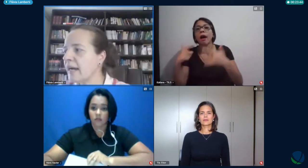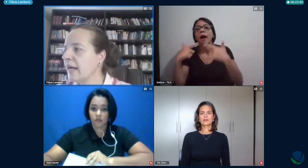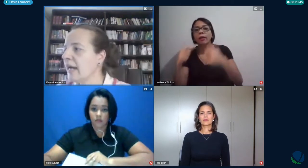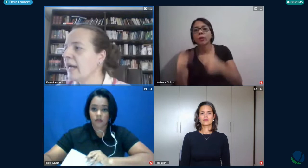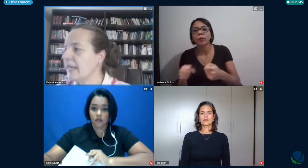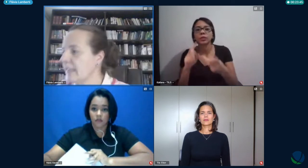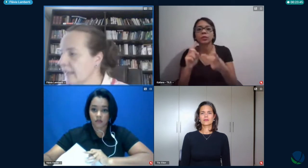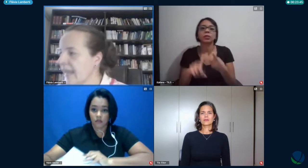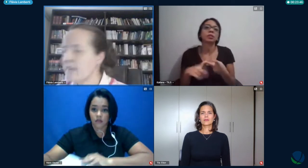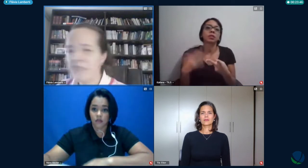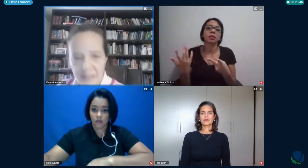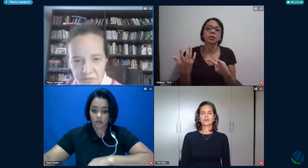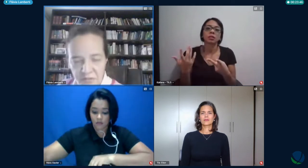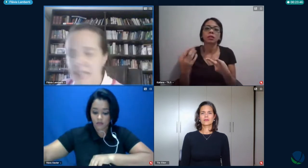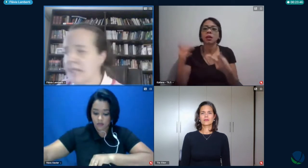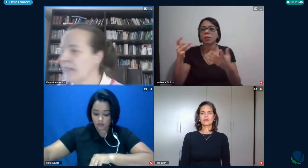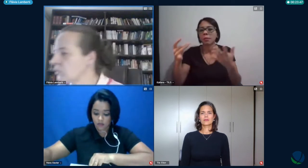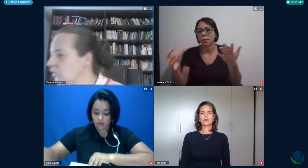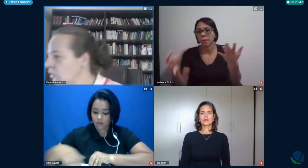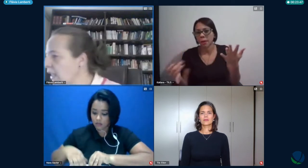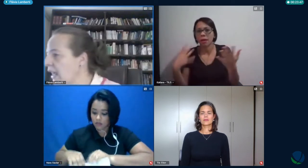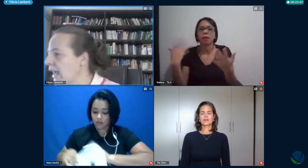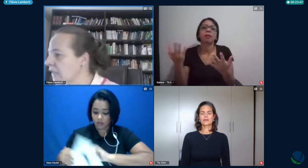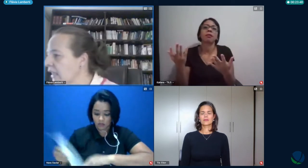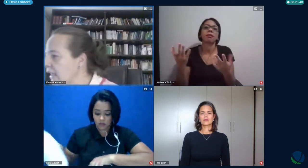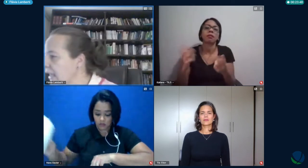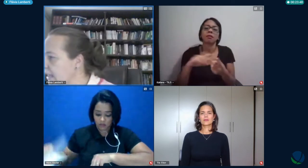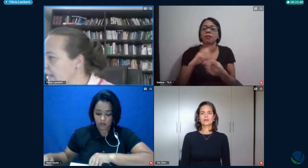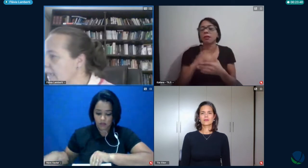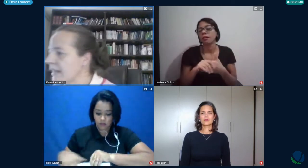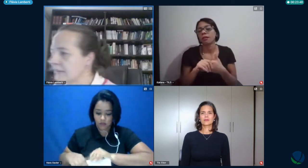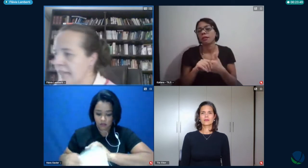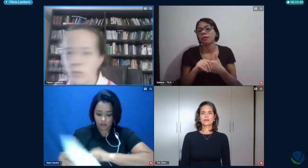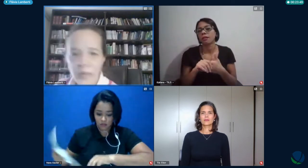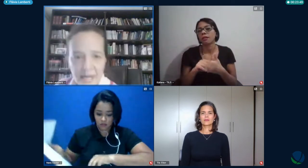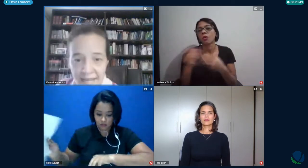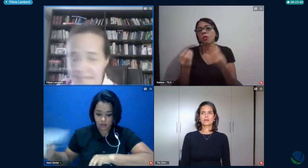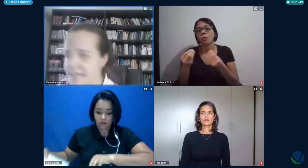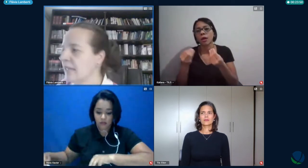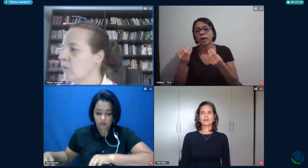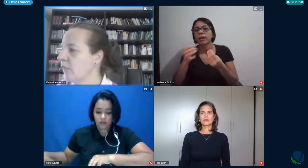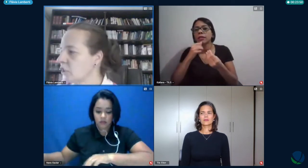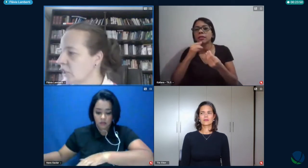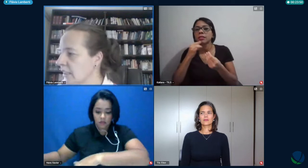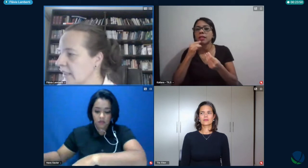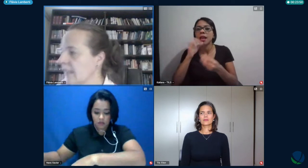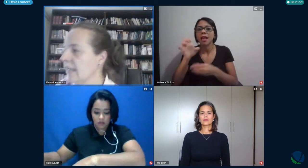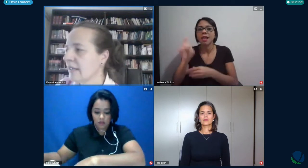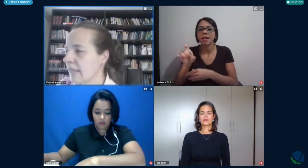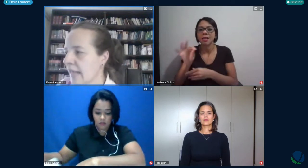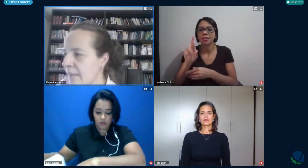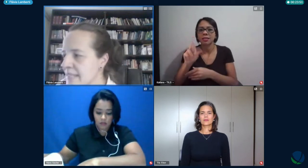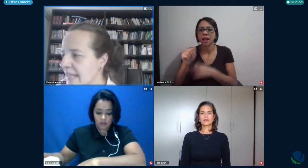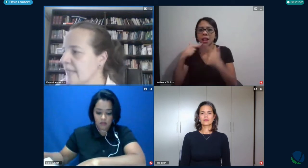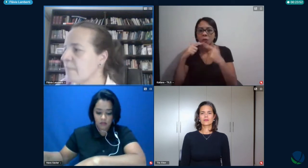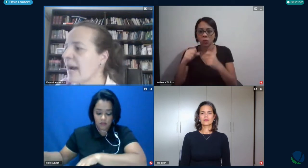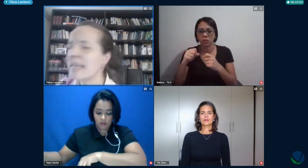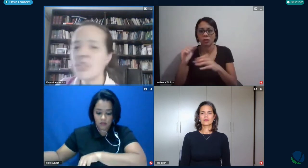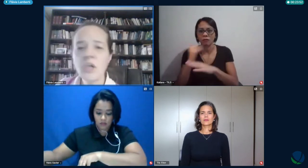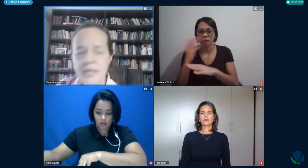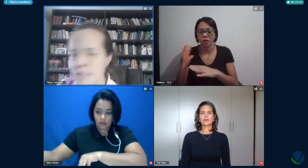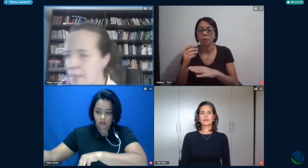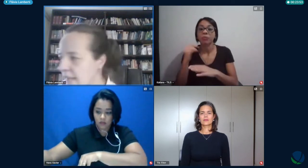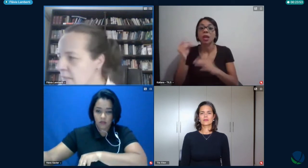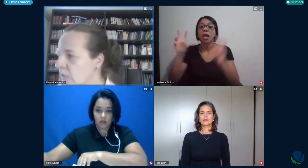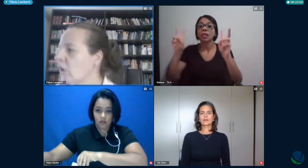extralinguística, e aí vai definindo, né, no caso da extralinguística, capacidade